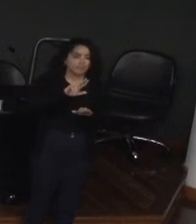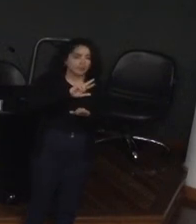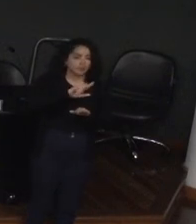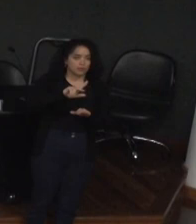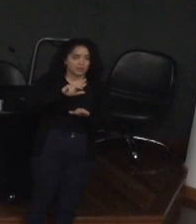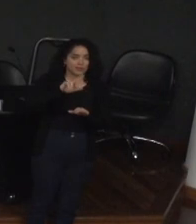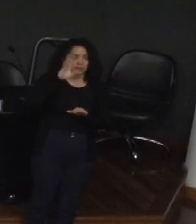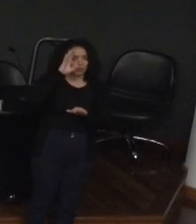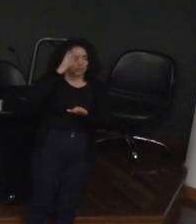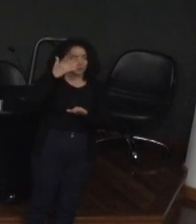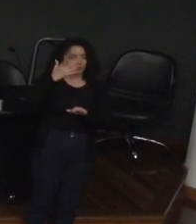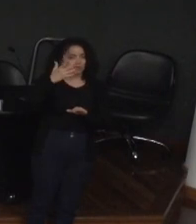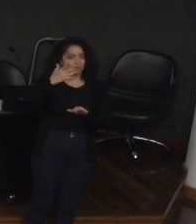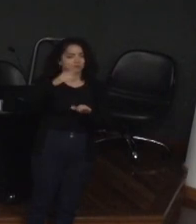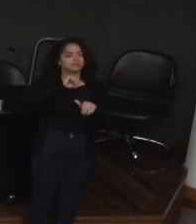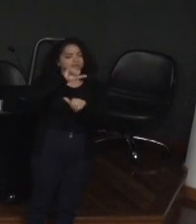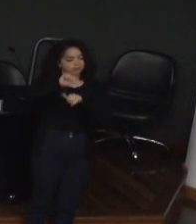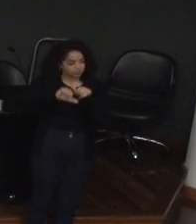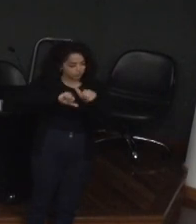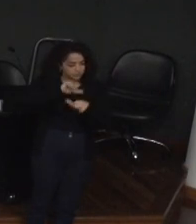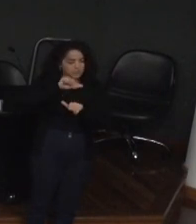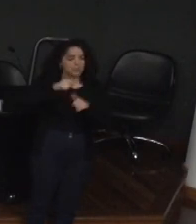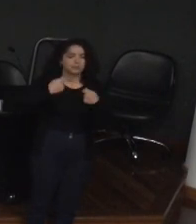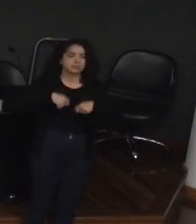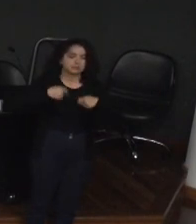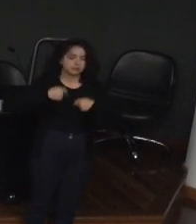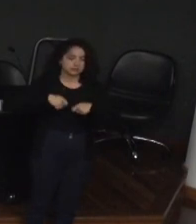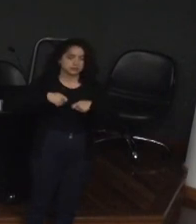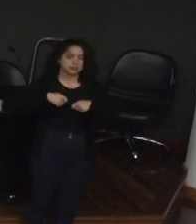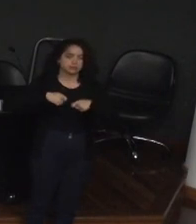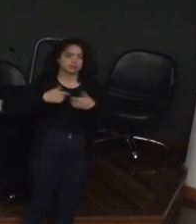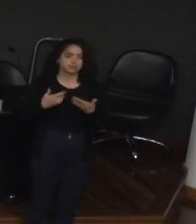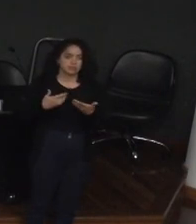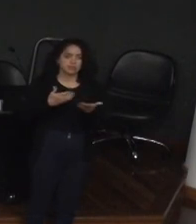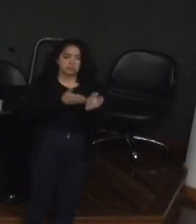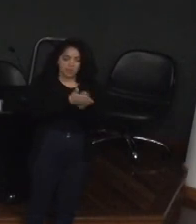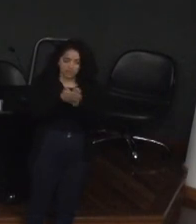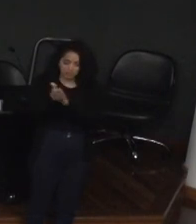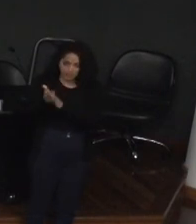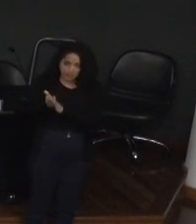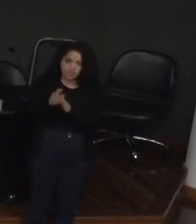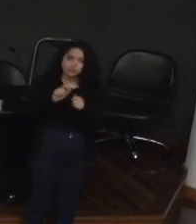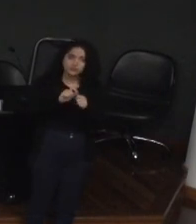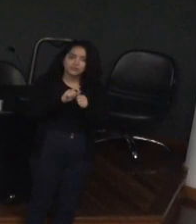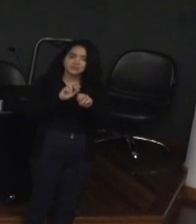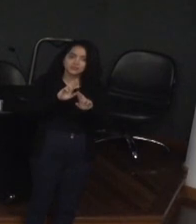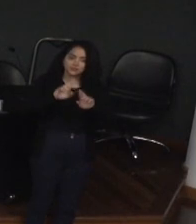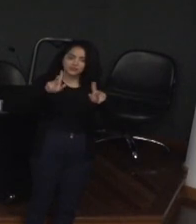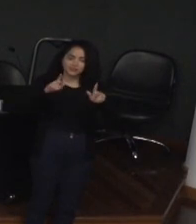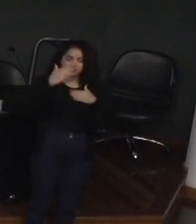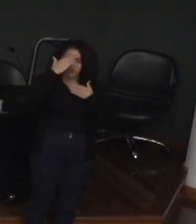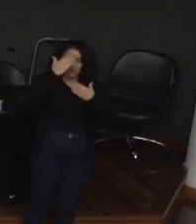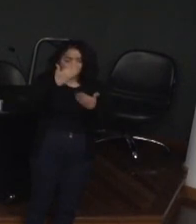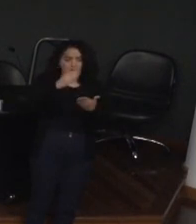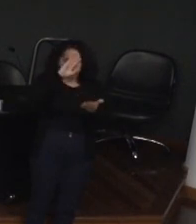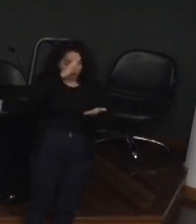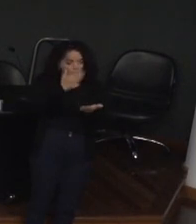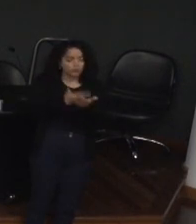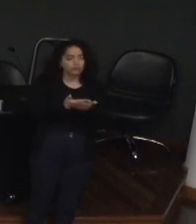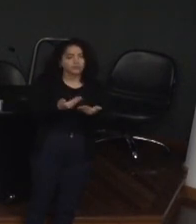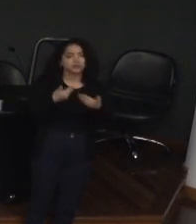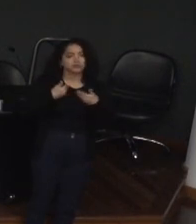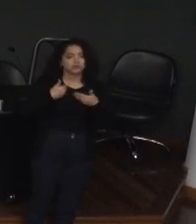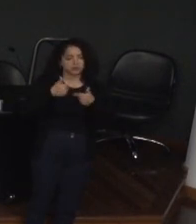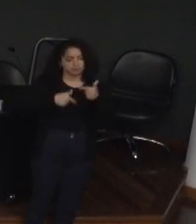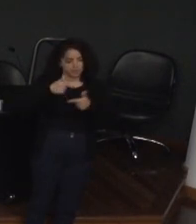caso. Tem que fazer diferente. Parabéns, a partir de hoje, por fazerem diferente e muito obrigado por confiar no meu trabalho para divulgar, para aqui